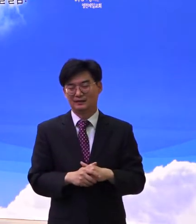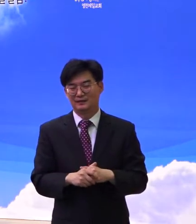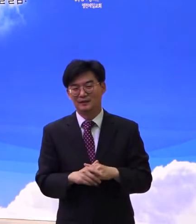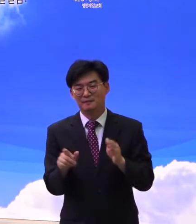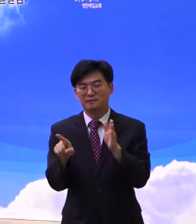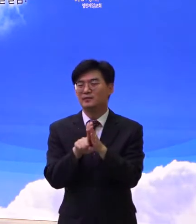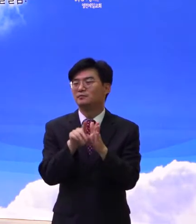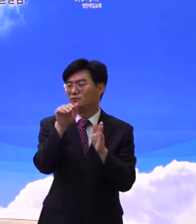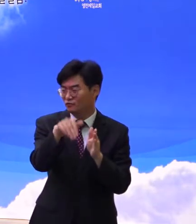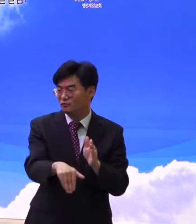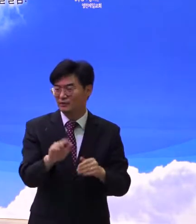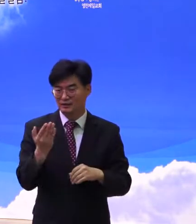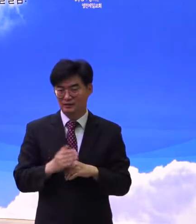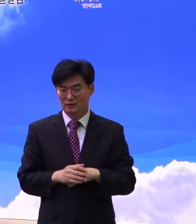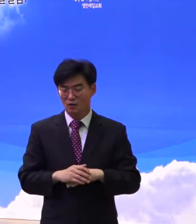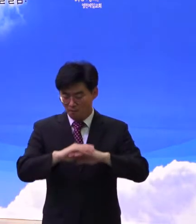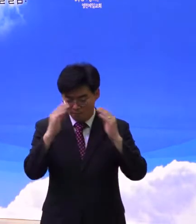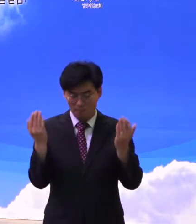추락하고 맙니다.